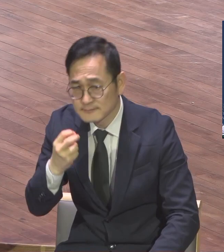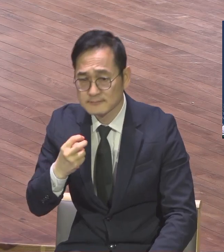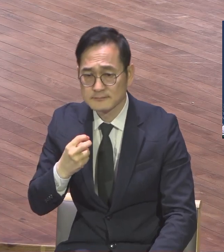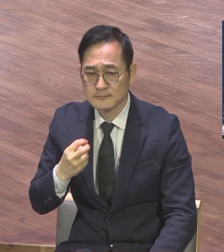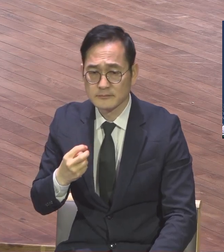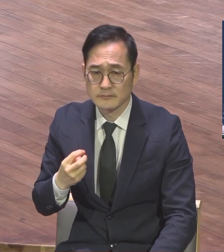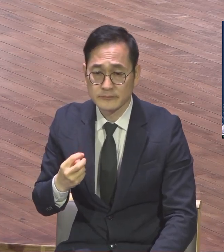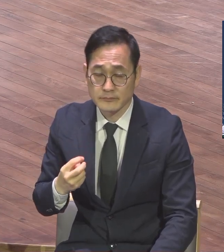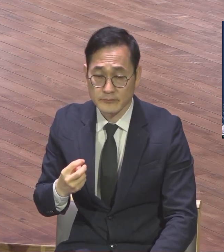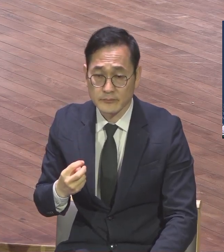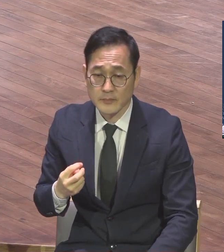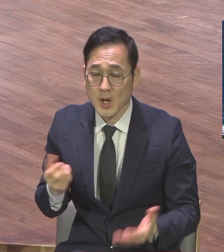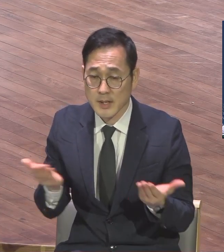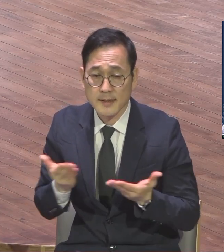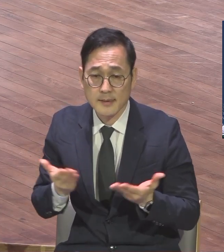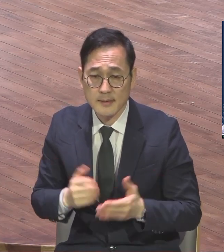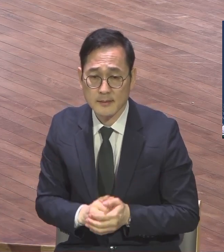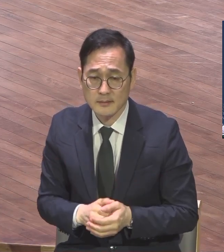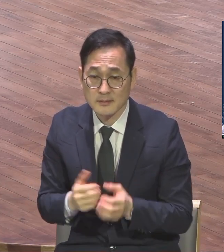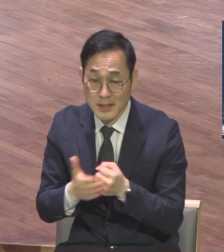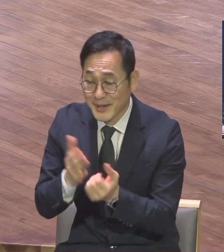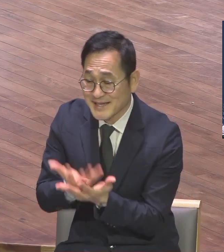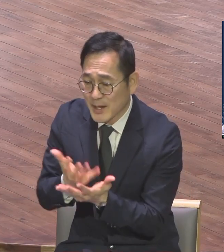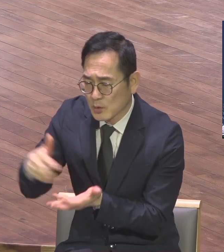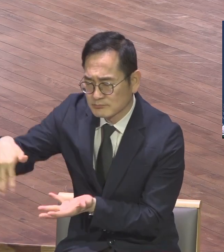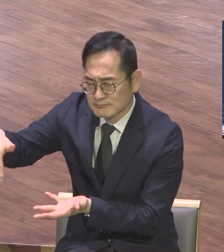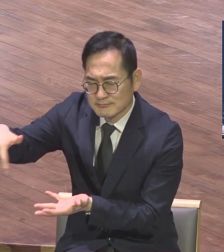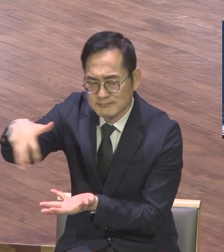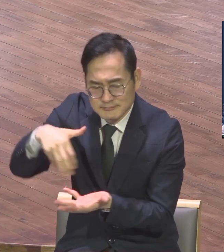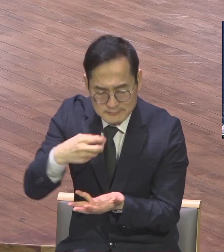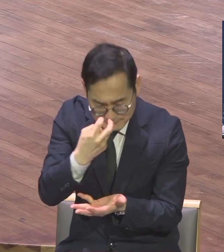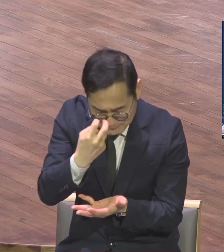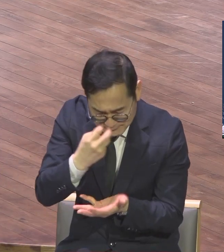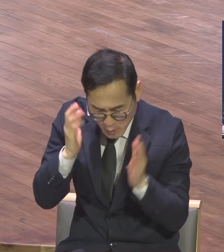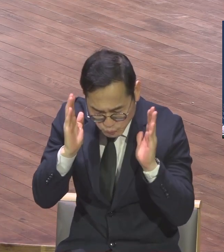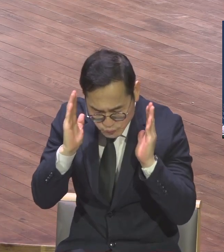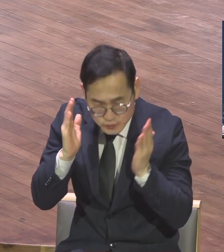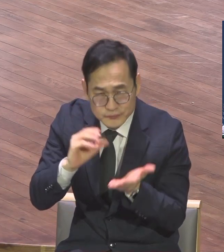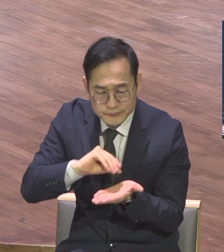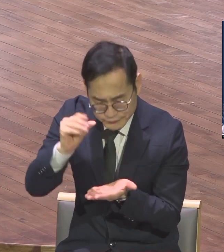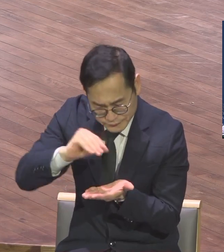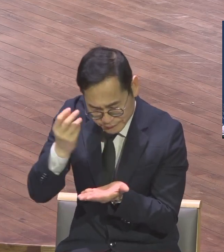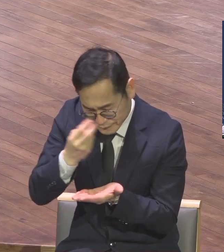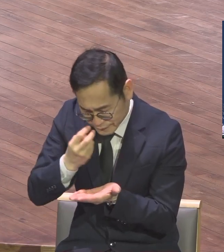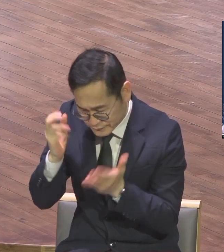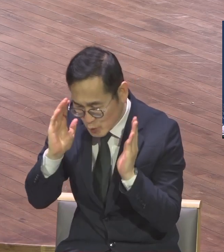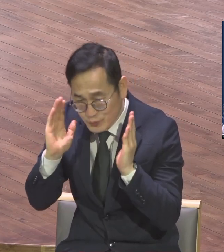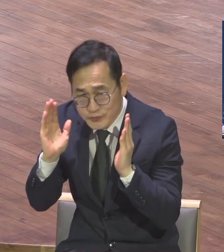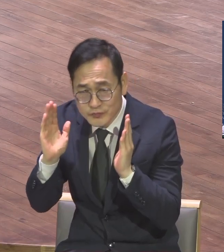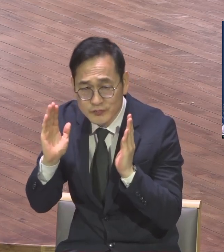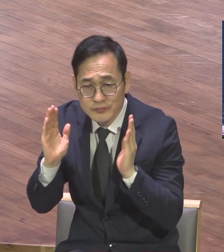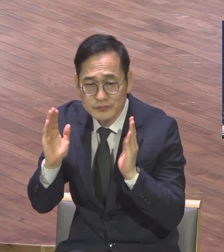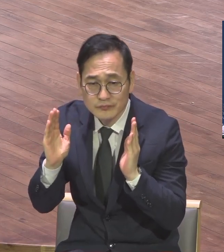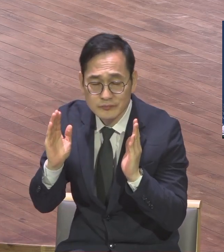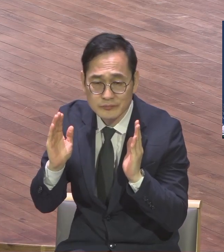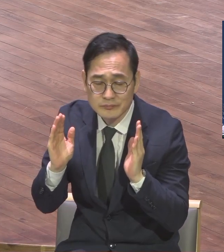그래서 그런 자료들을 많이 가지고 있었고 이제 그런 자료들을 기초로